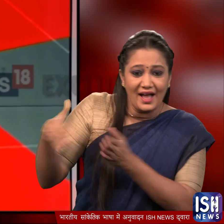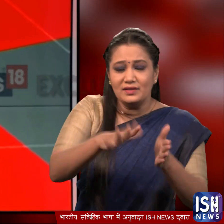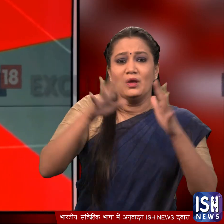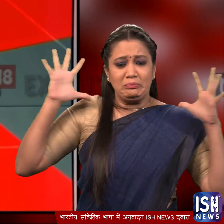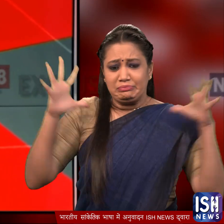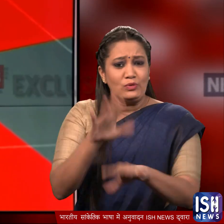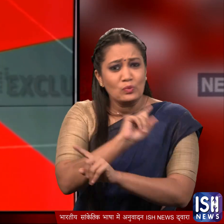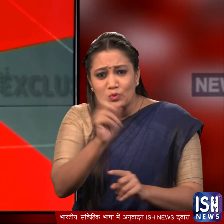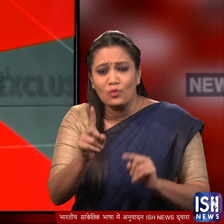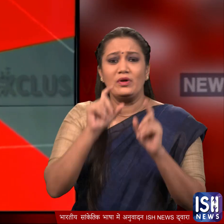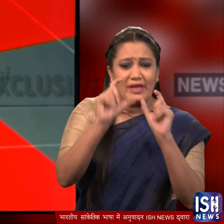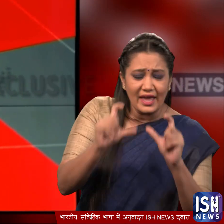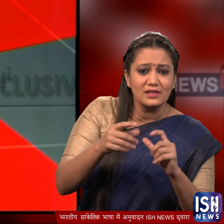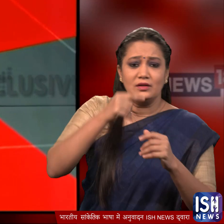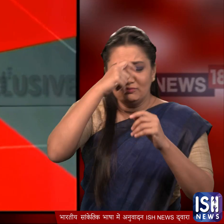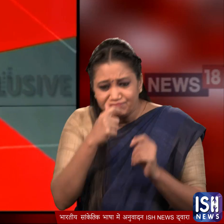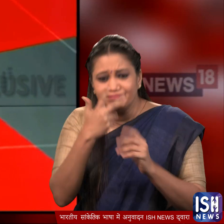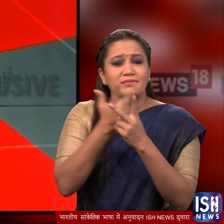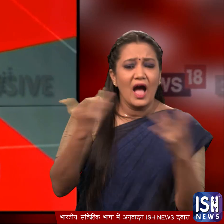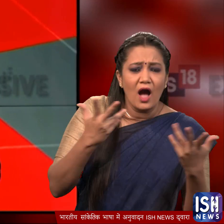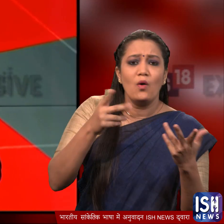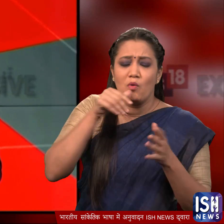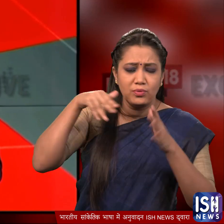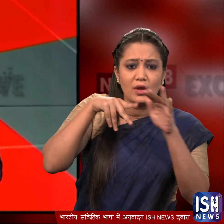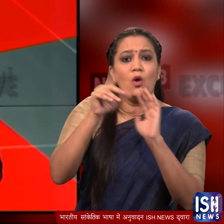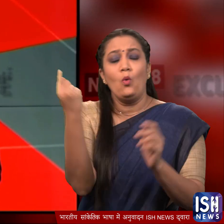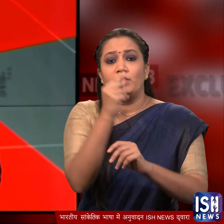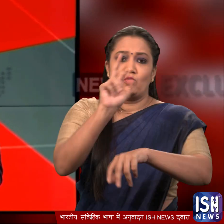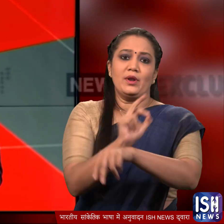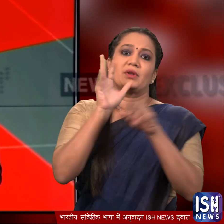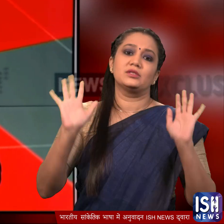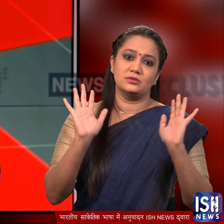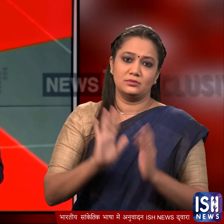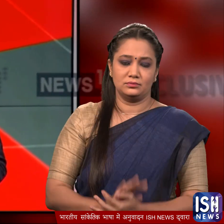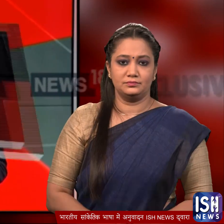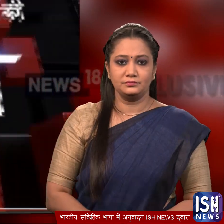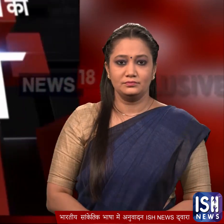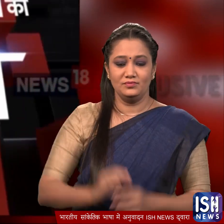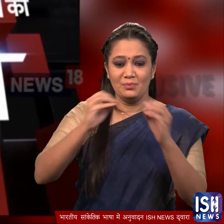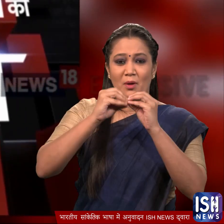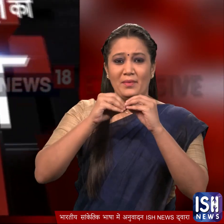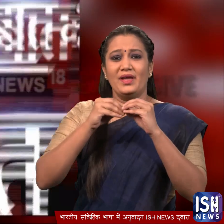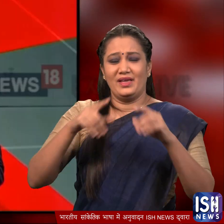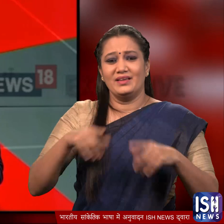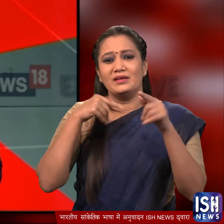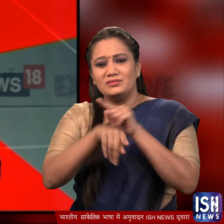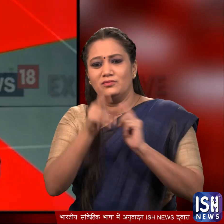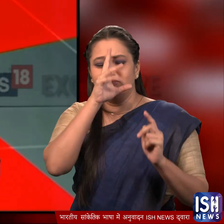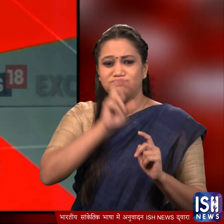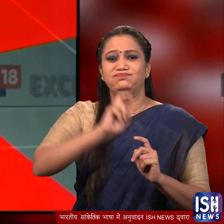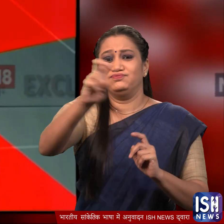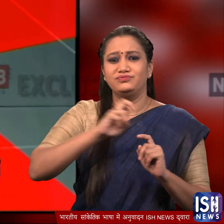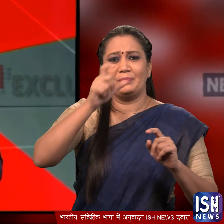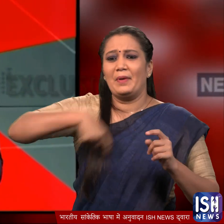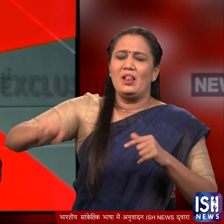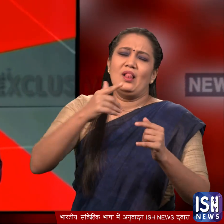दौरान गंगा के घाट पर भीड़ न बढ़े, इसलिए श्रद्धालुओं को स्नान करने के लिए सिर्फ 20 मिनट का समय ही दिया जाएगा। मुंबई की लाइफलाइन मानी